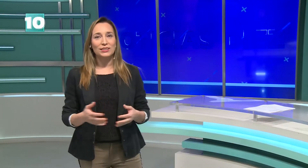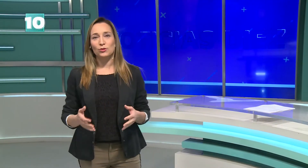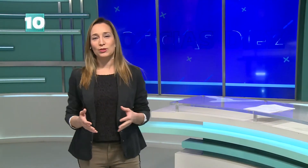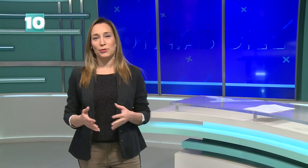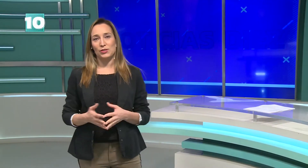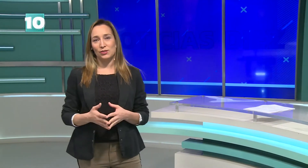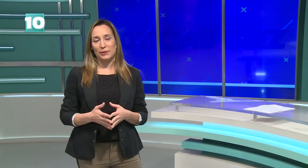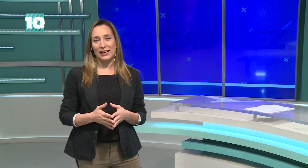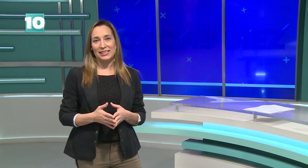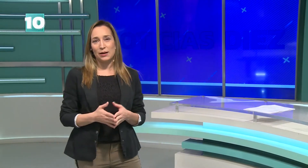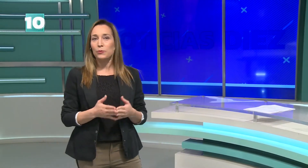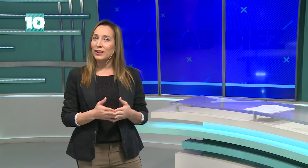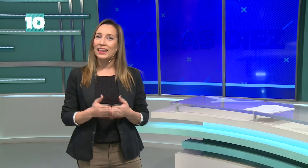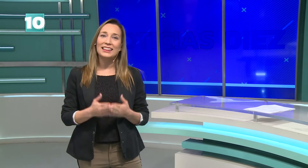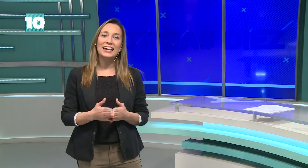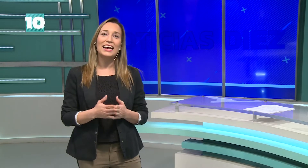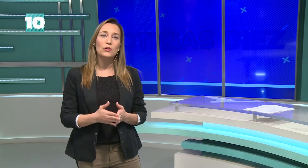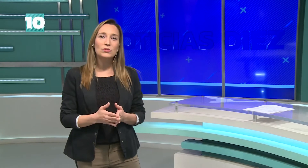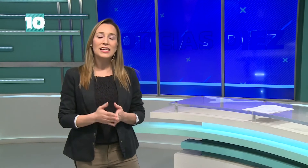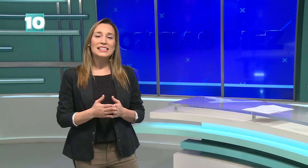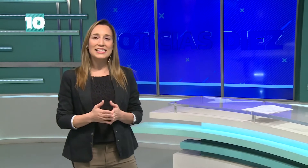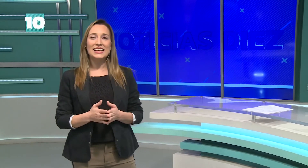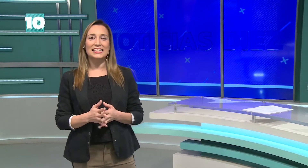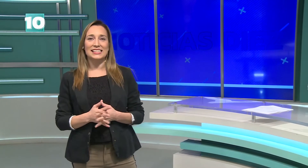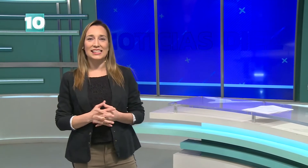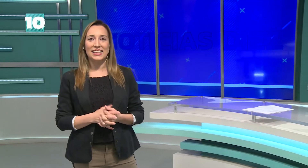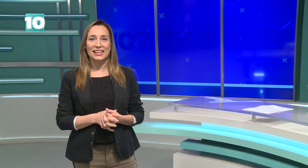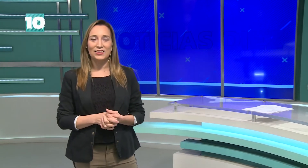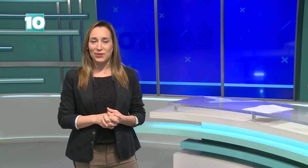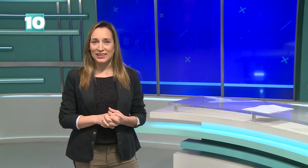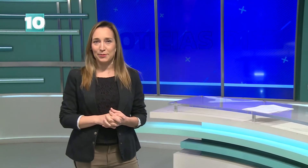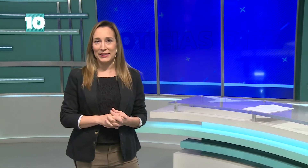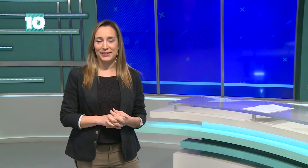todo este proceso para que ella pueda dar a luz sin la necesidad de un intérprete.